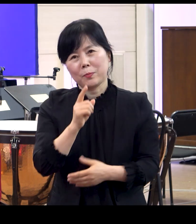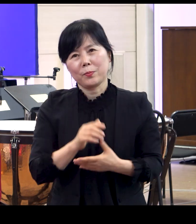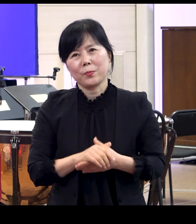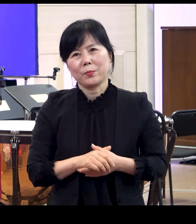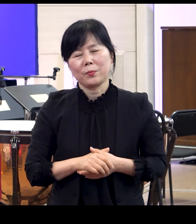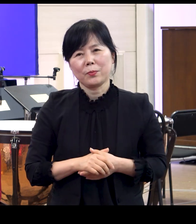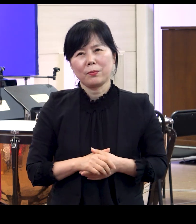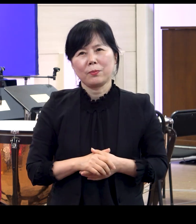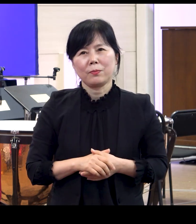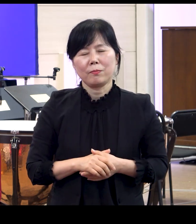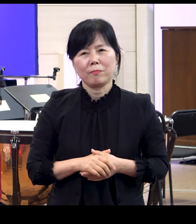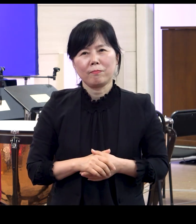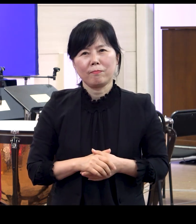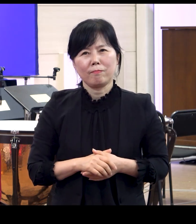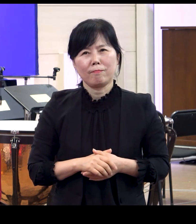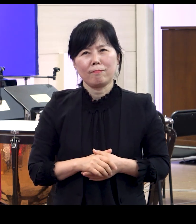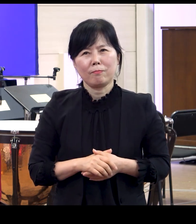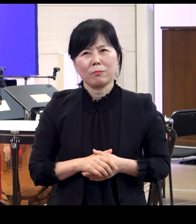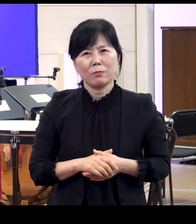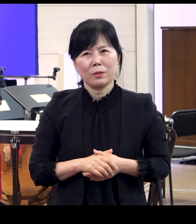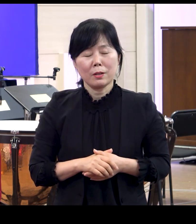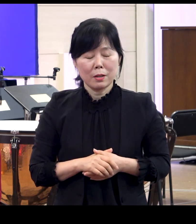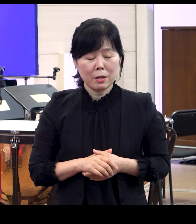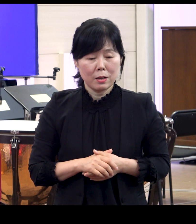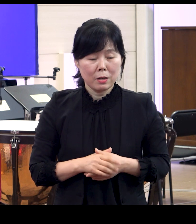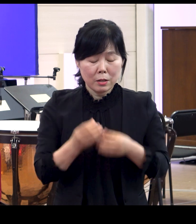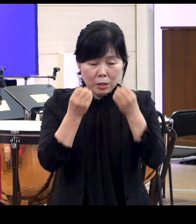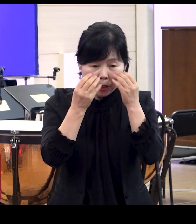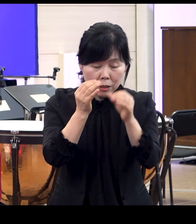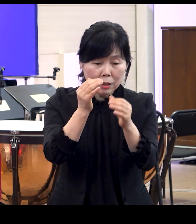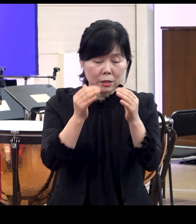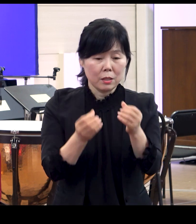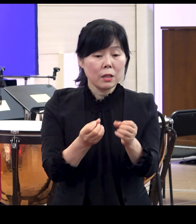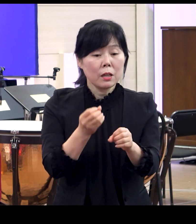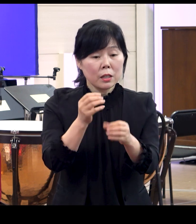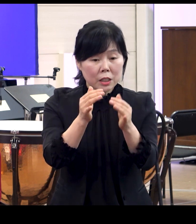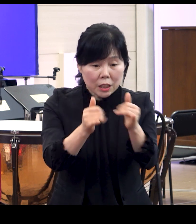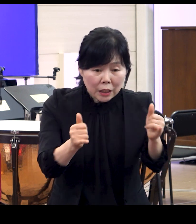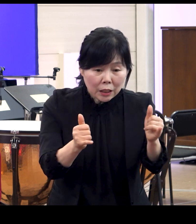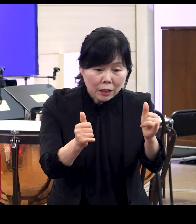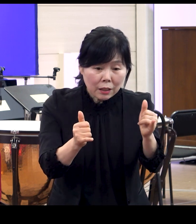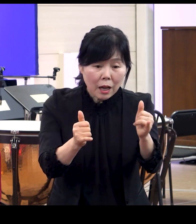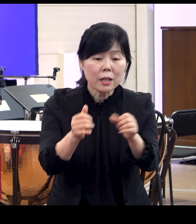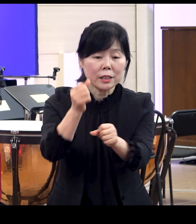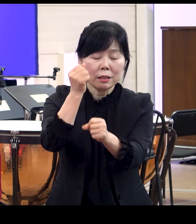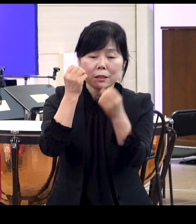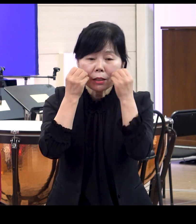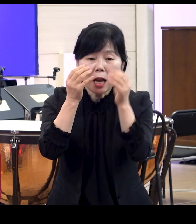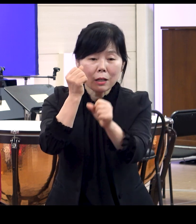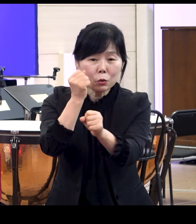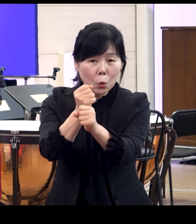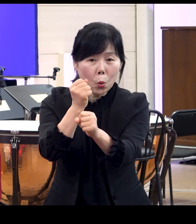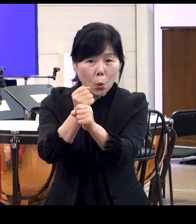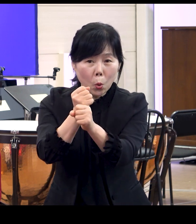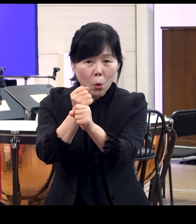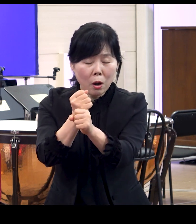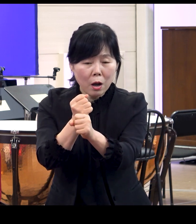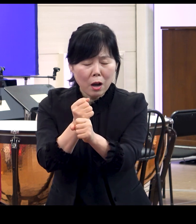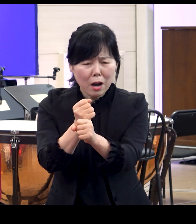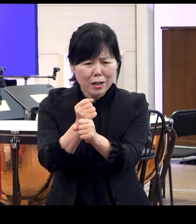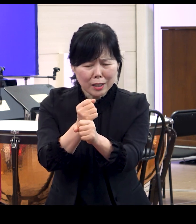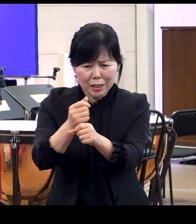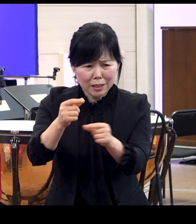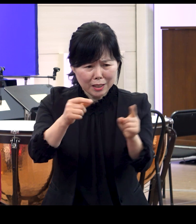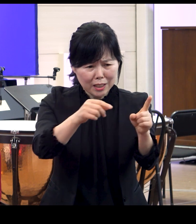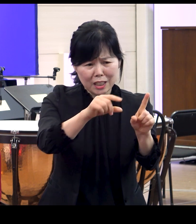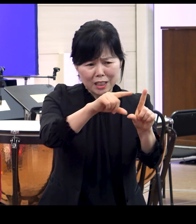말합니다. 자, 그러면 성경은 왜 인간 창조 이야기를 이렇게 따로 자세히 말해주고 있을까? 그건